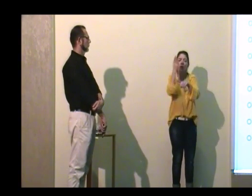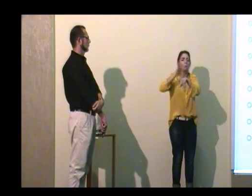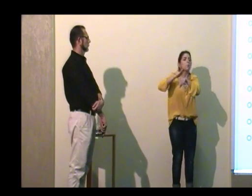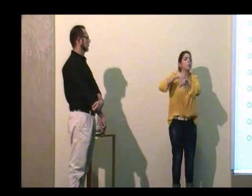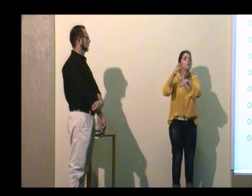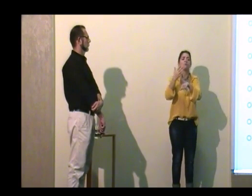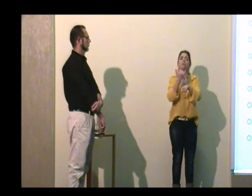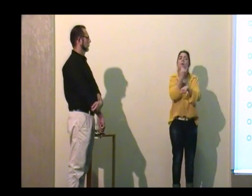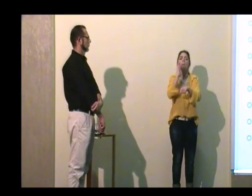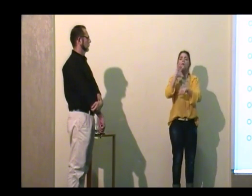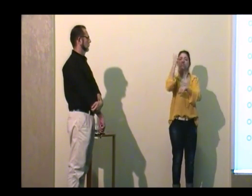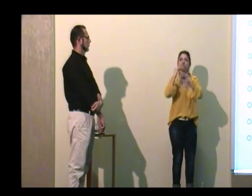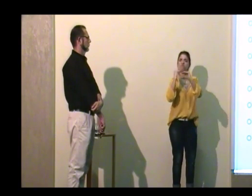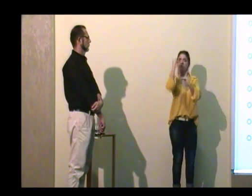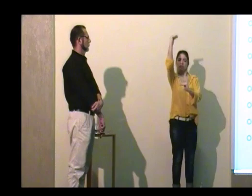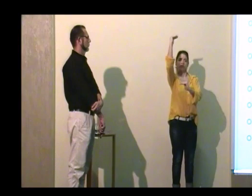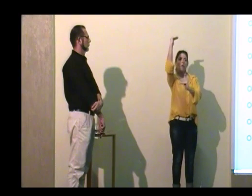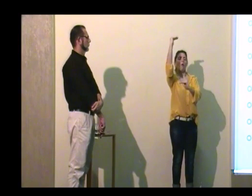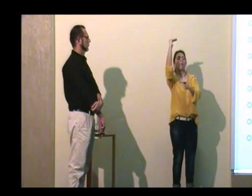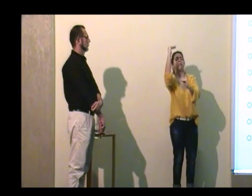tanto.